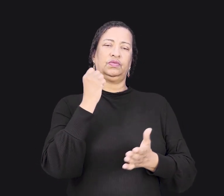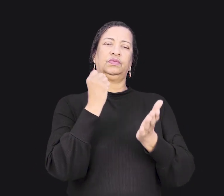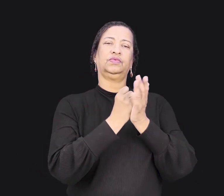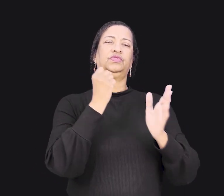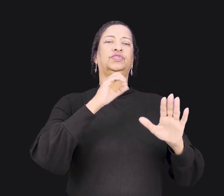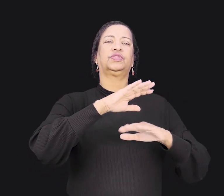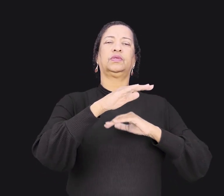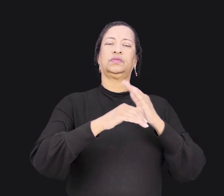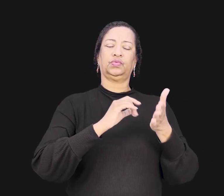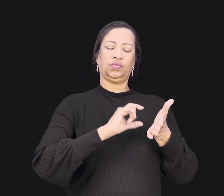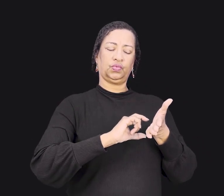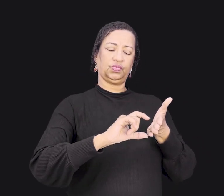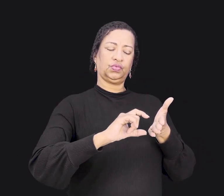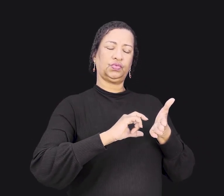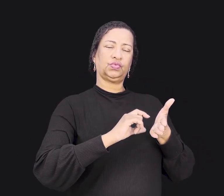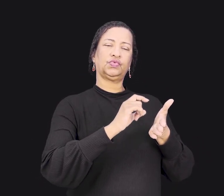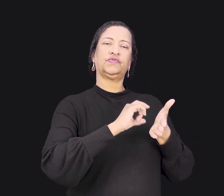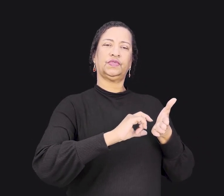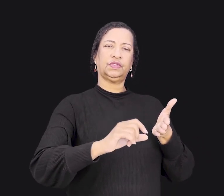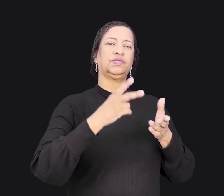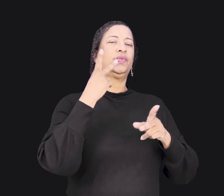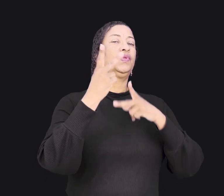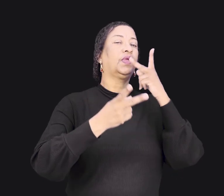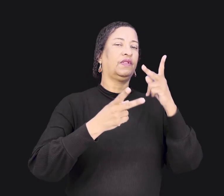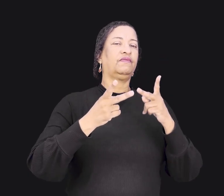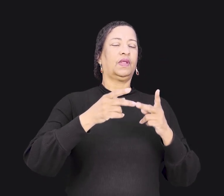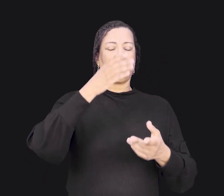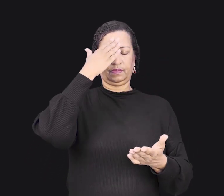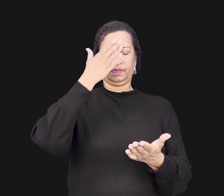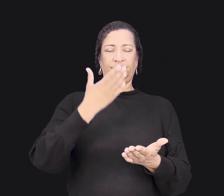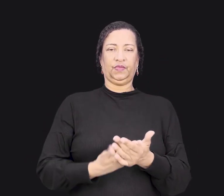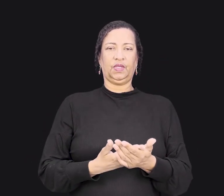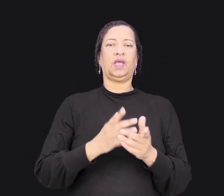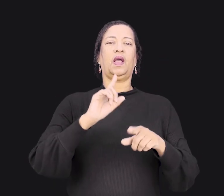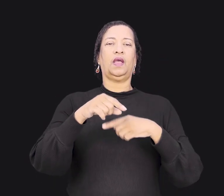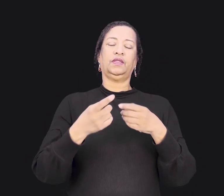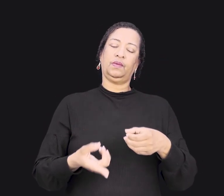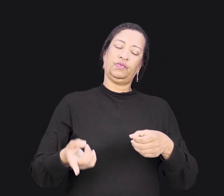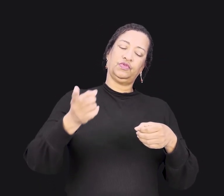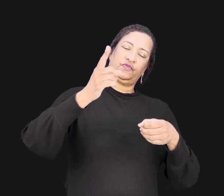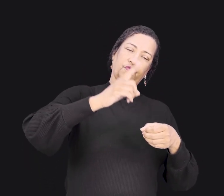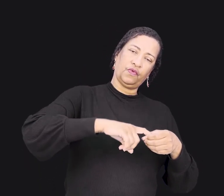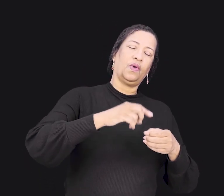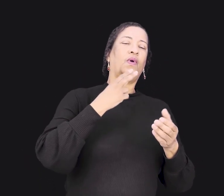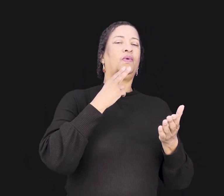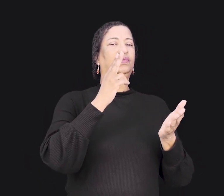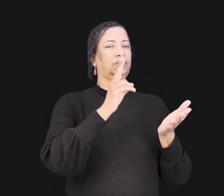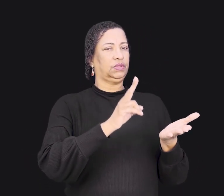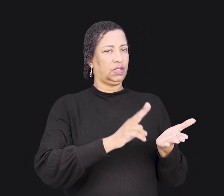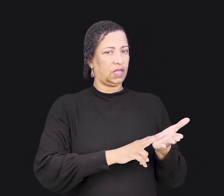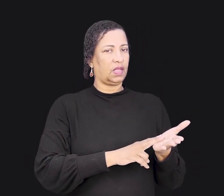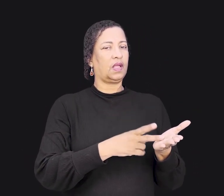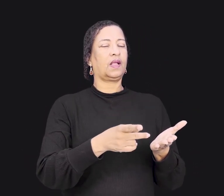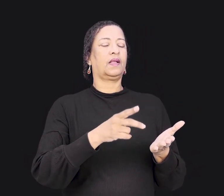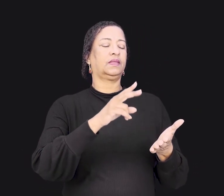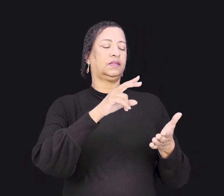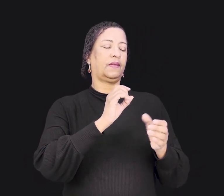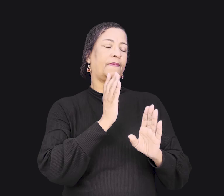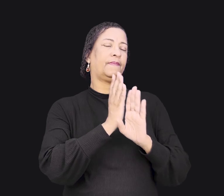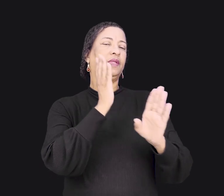nos quais João diz para crer. E aí então volte à Epístola de João para descobrir como saber o que